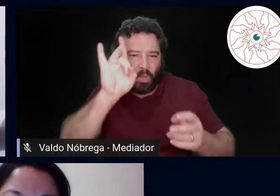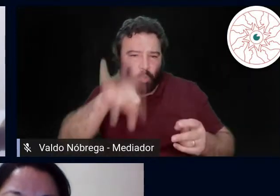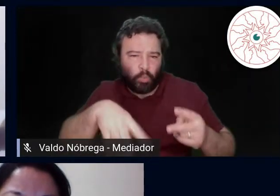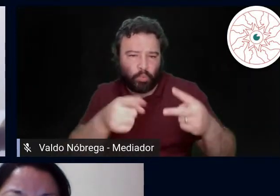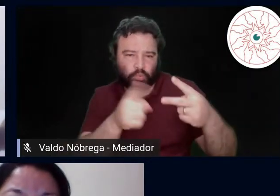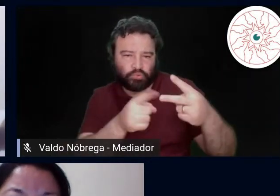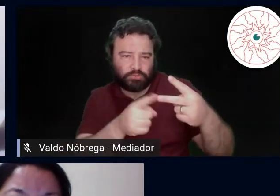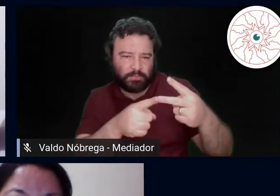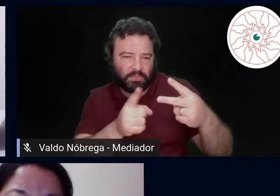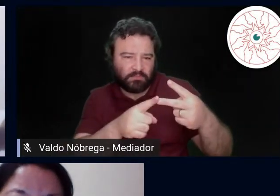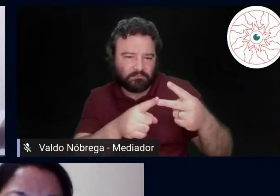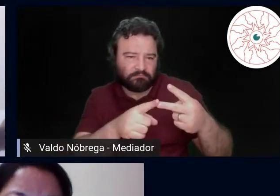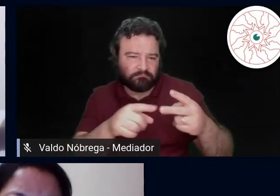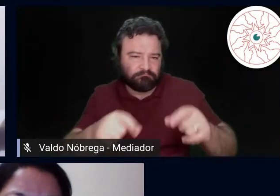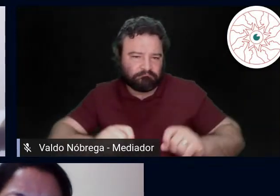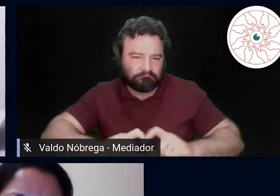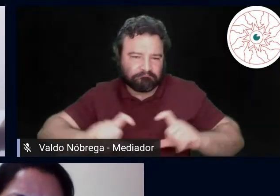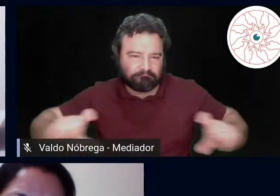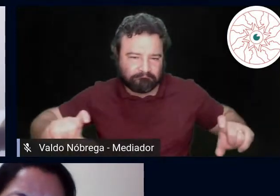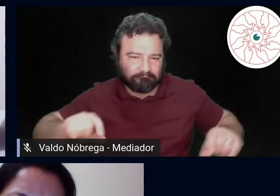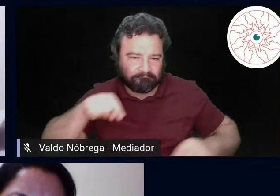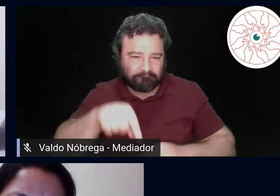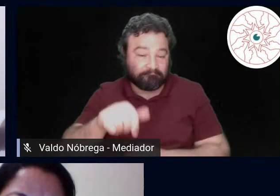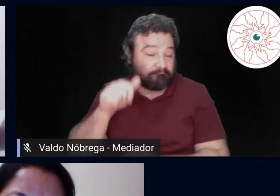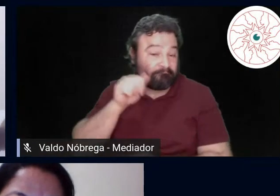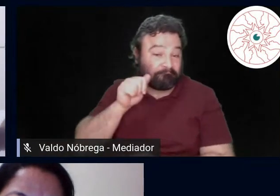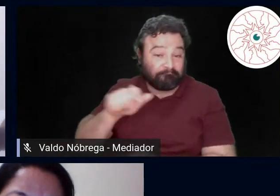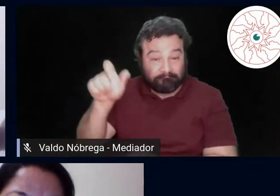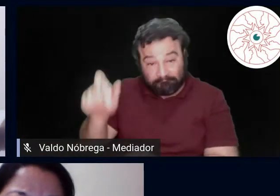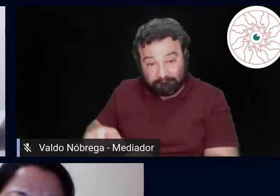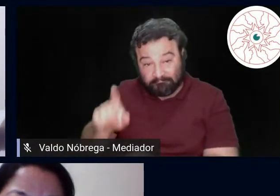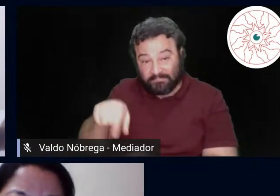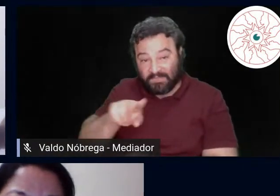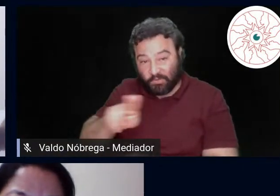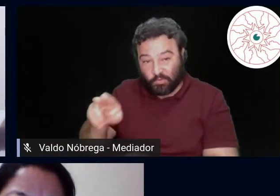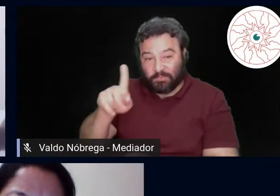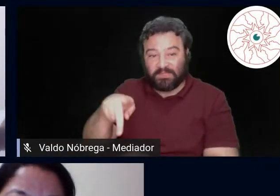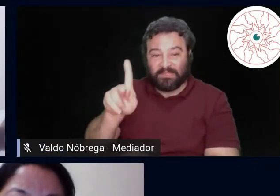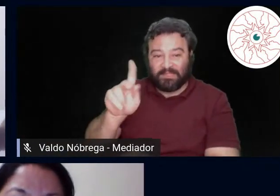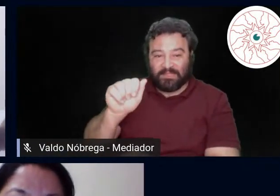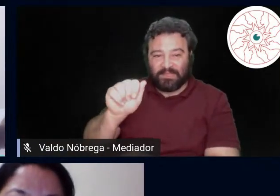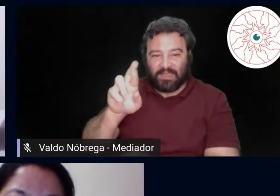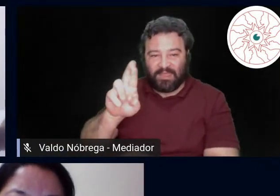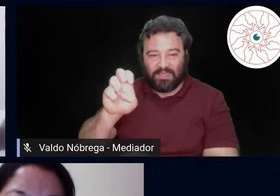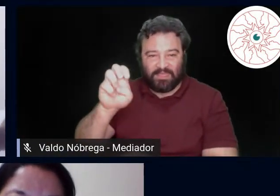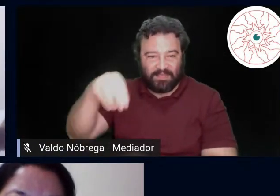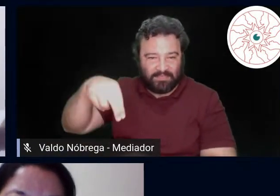respondido. Uma segunda pergunta que foi postada pelo nosso